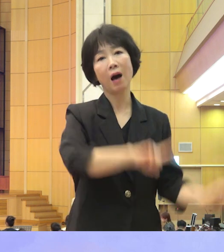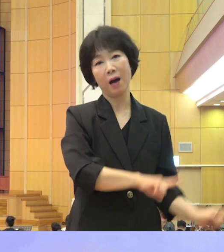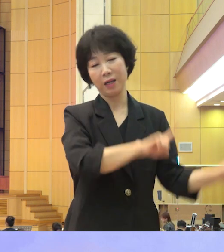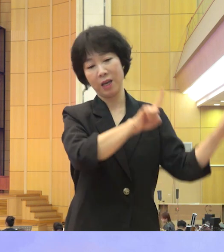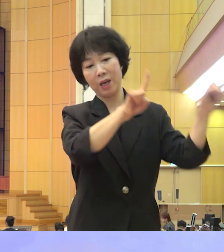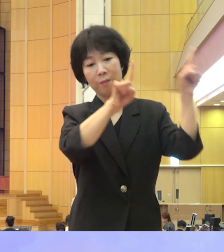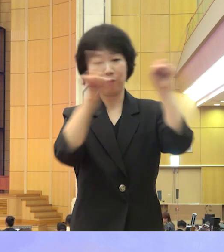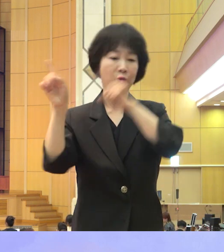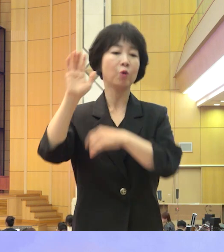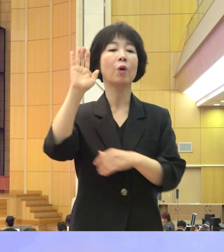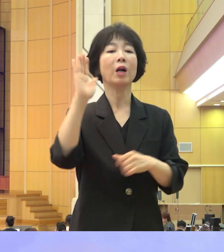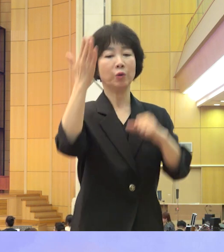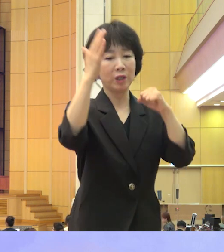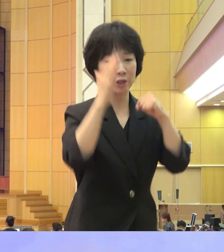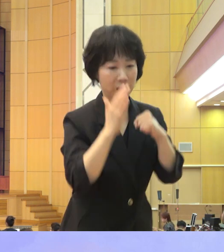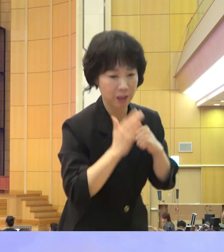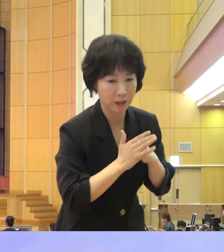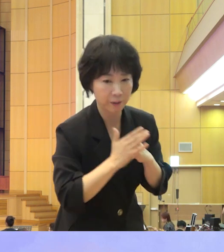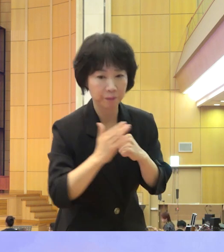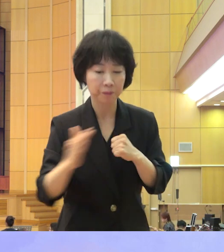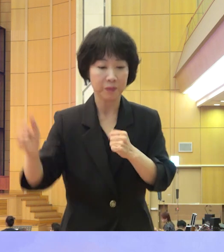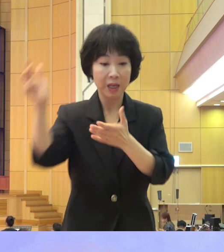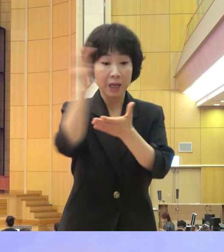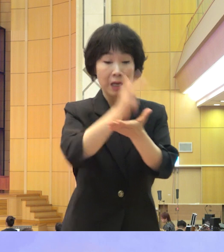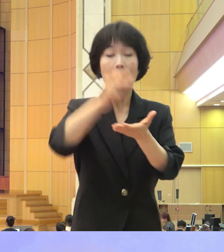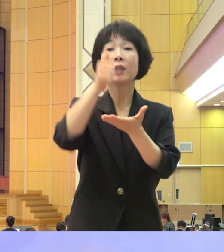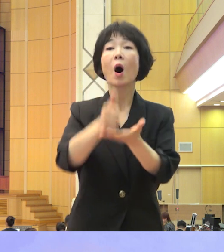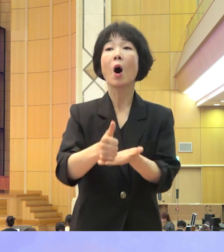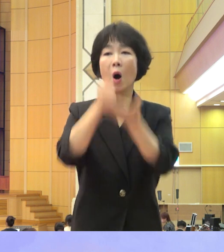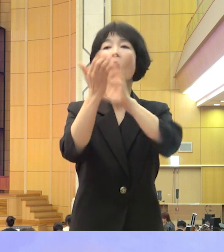주님 나의 부활 되시니